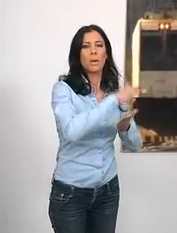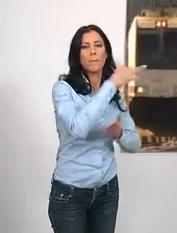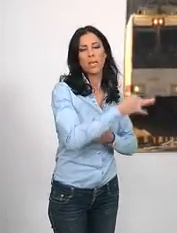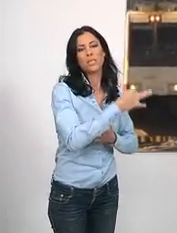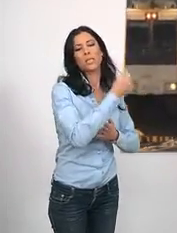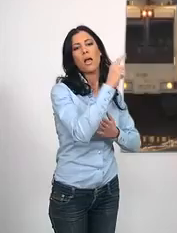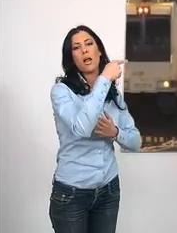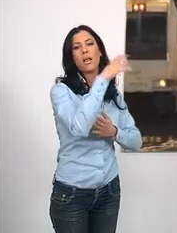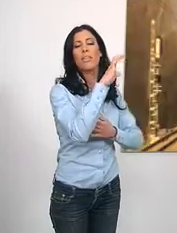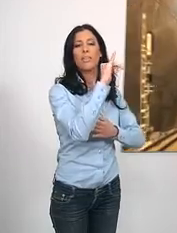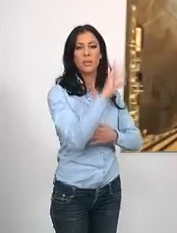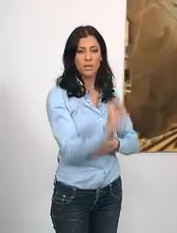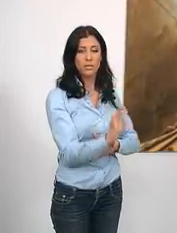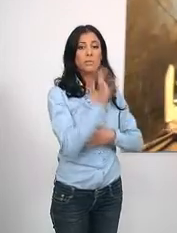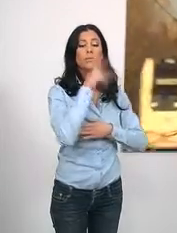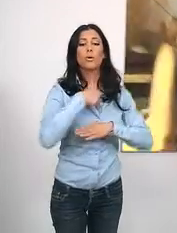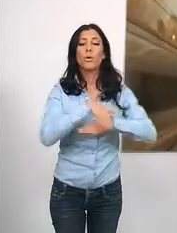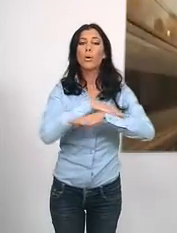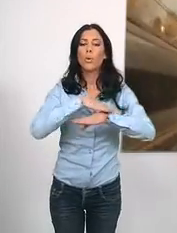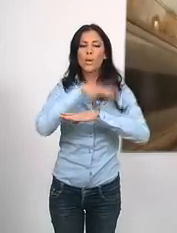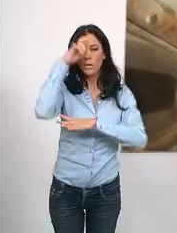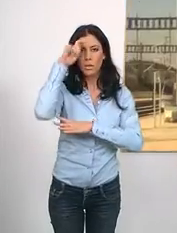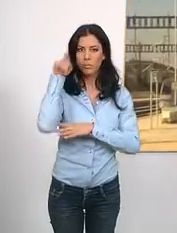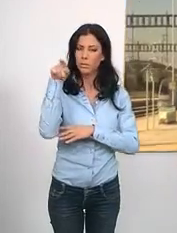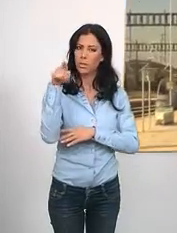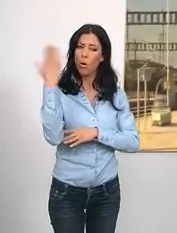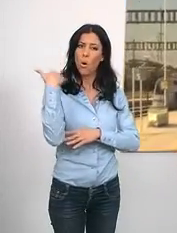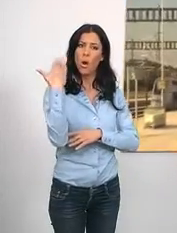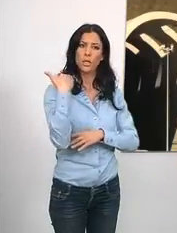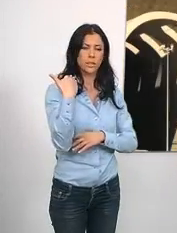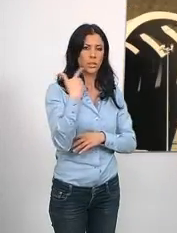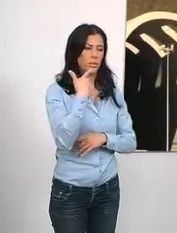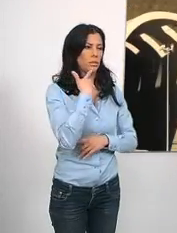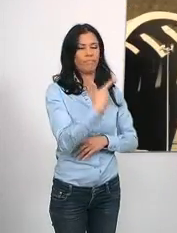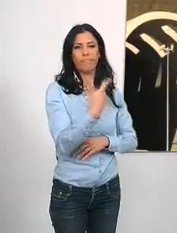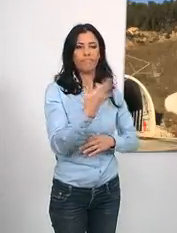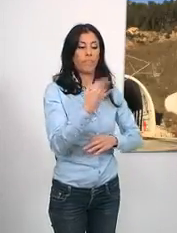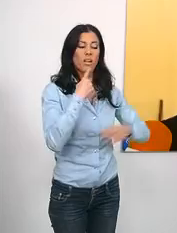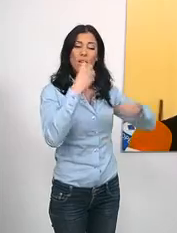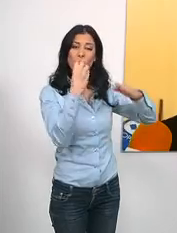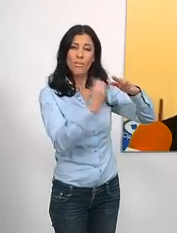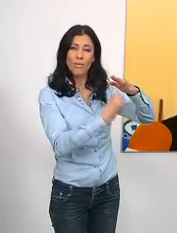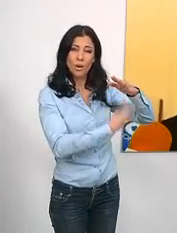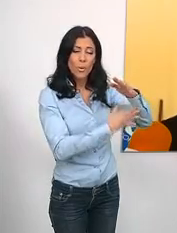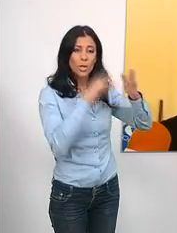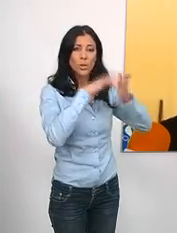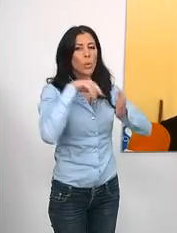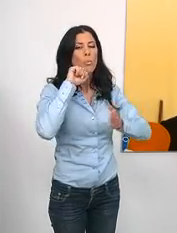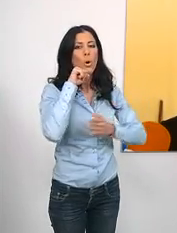algeciras también incidió en que el gobierno zapatero no se monstr receptivo a que el corredor ferroviario pasara por